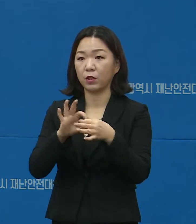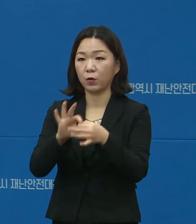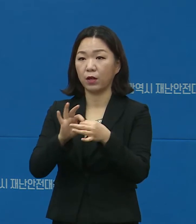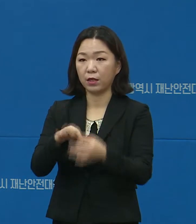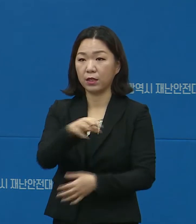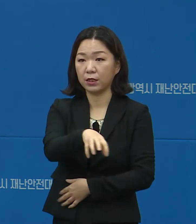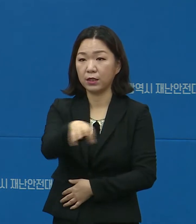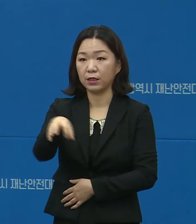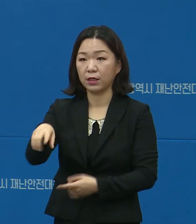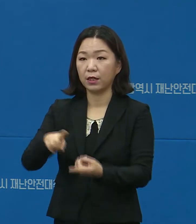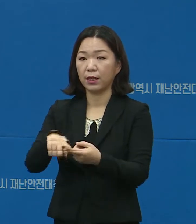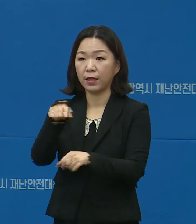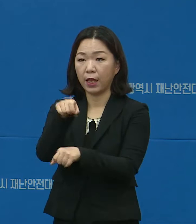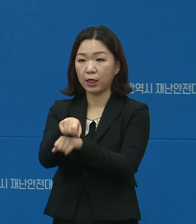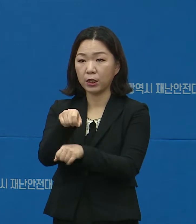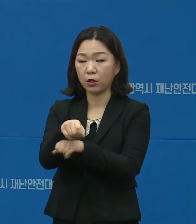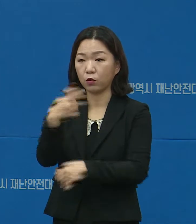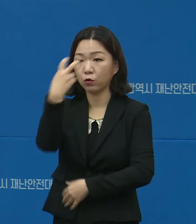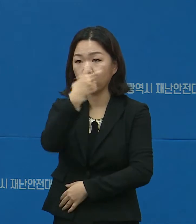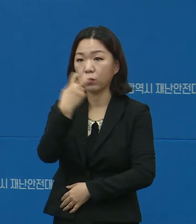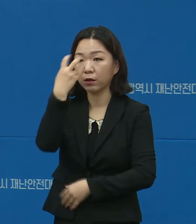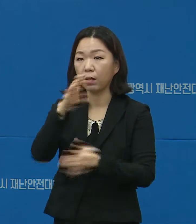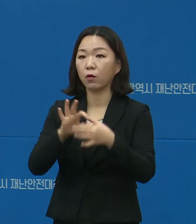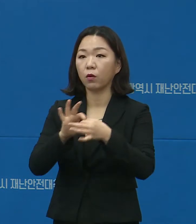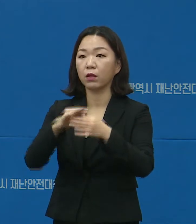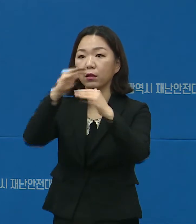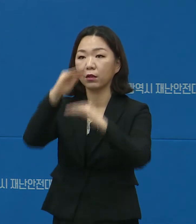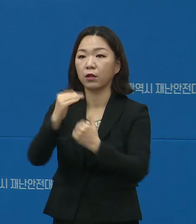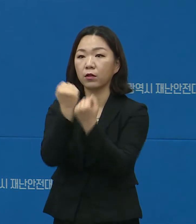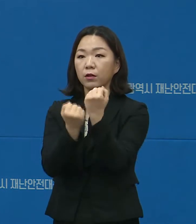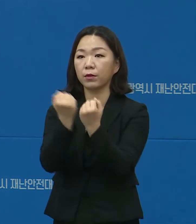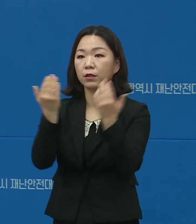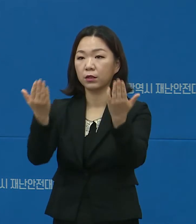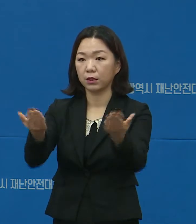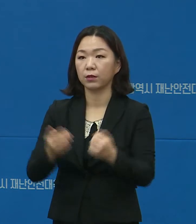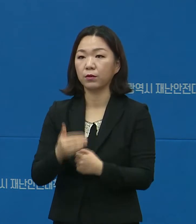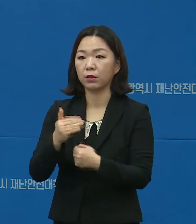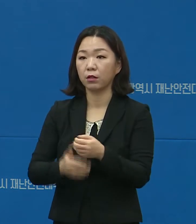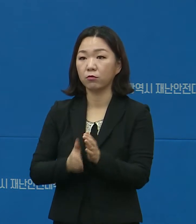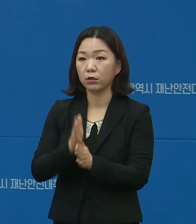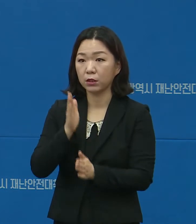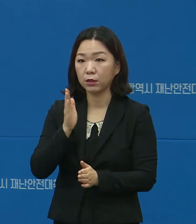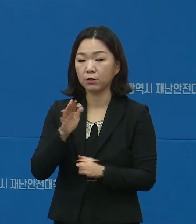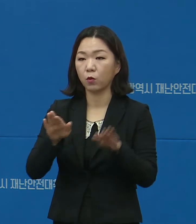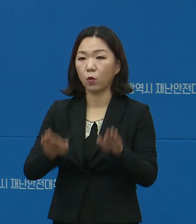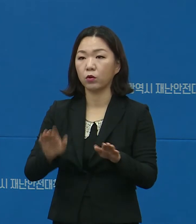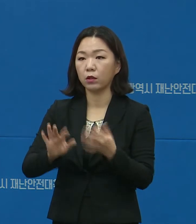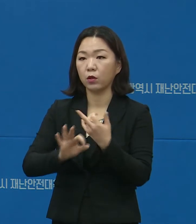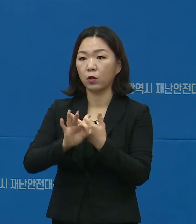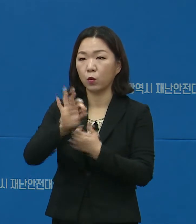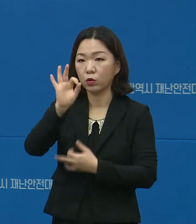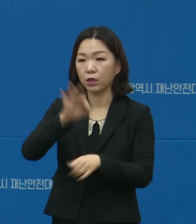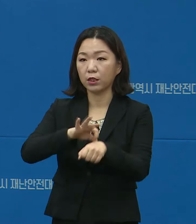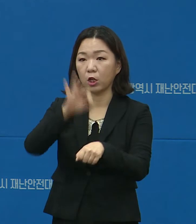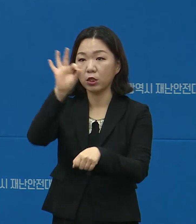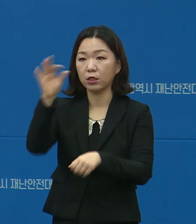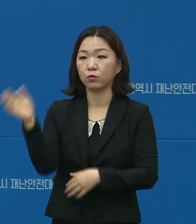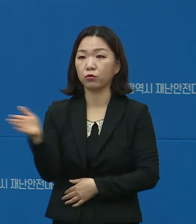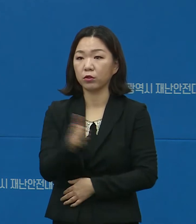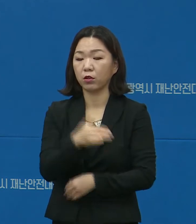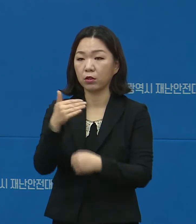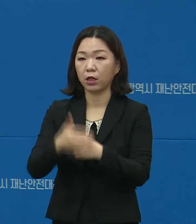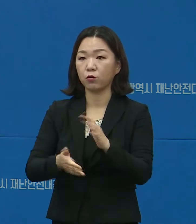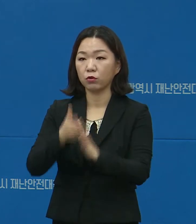시설에 대한 행정조사와 관련된 내용을 말씀드리겠습니다. 대구시는 오늘 오전 10시부터